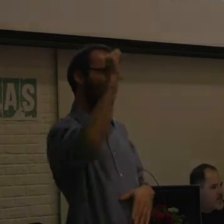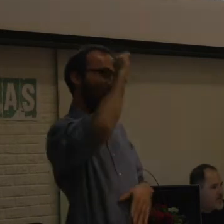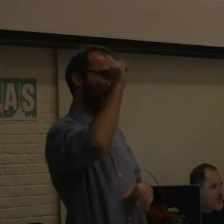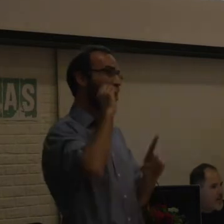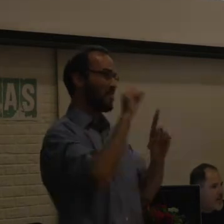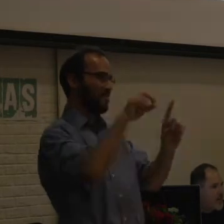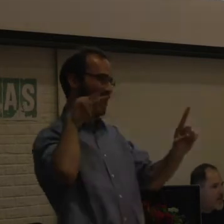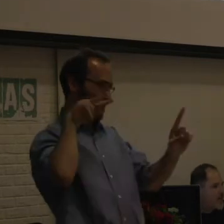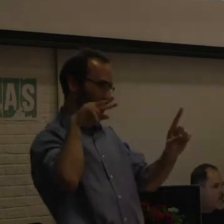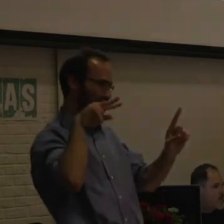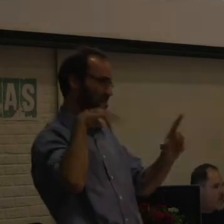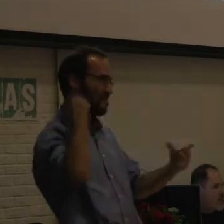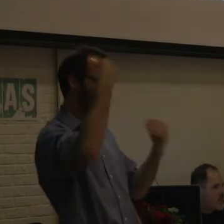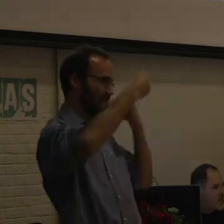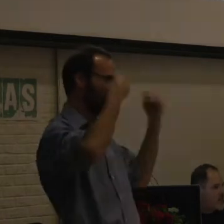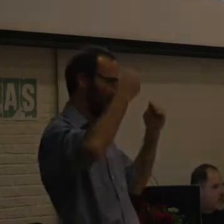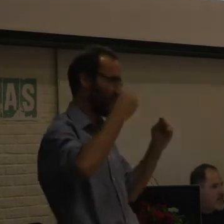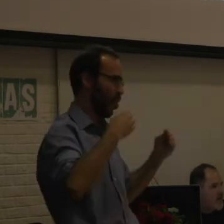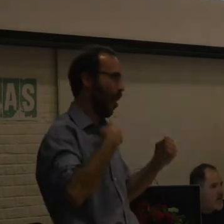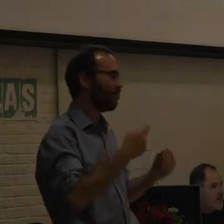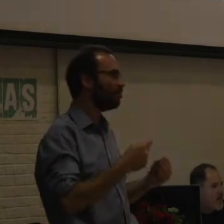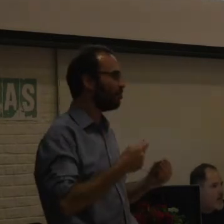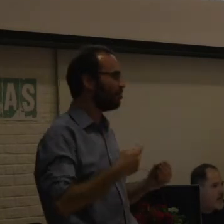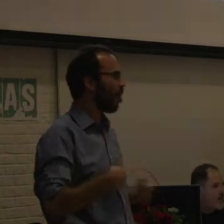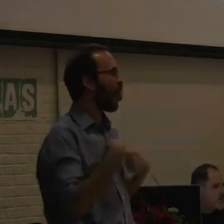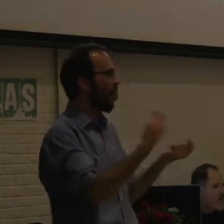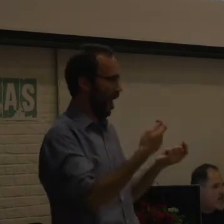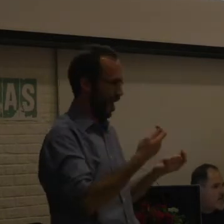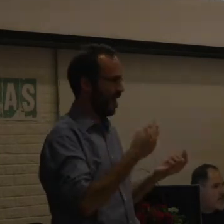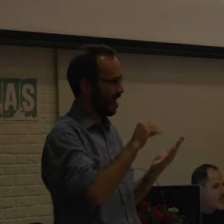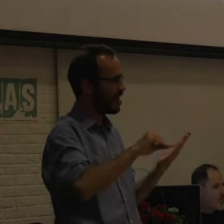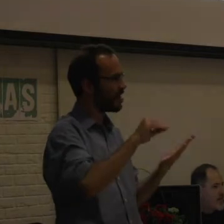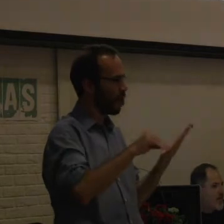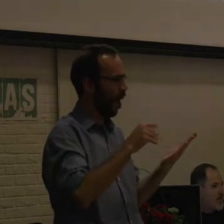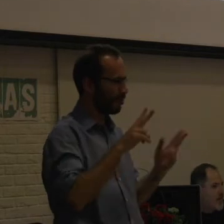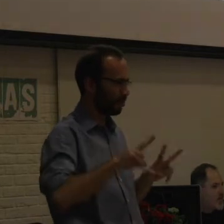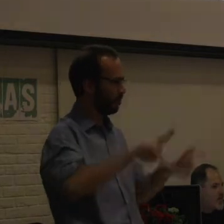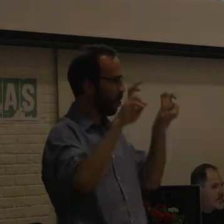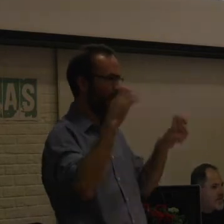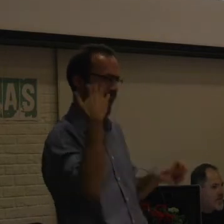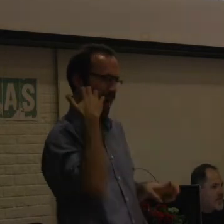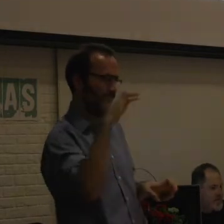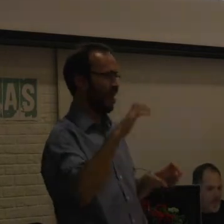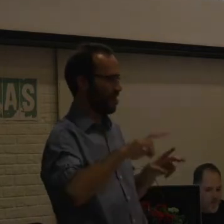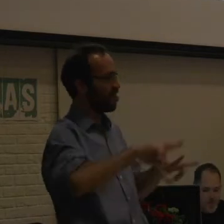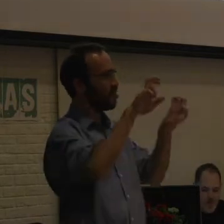cuestión. Creo que es mi aportación, digamos, más novedosa que hago en este libro.